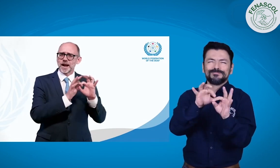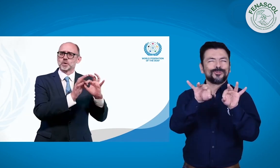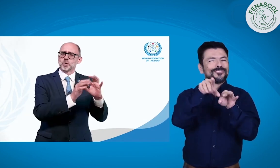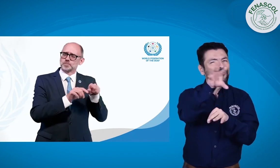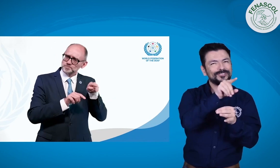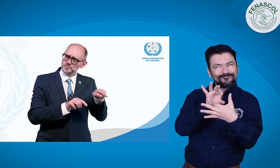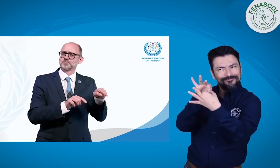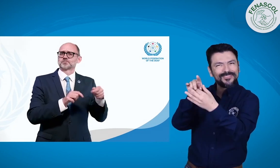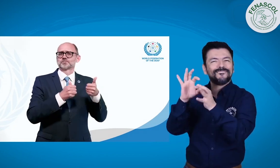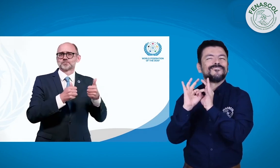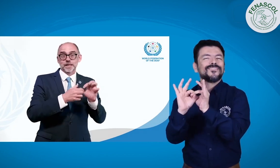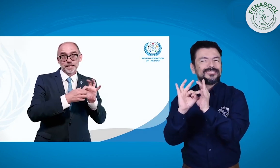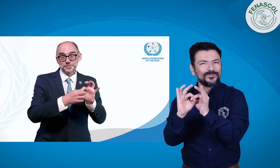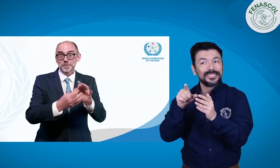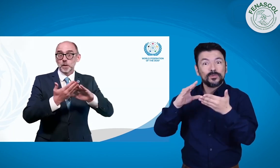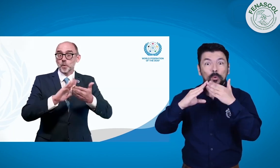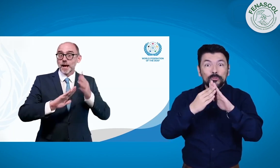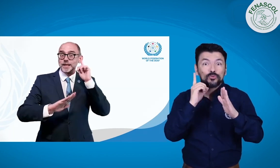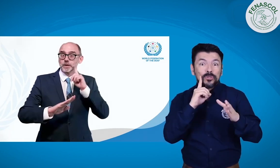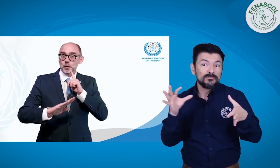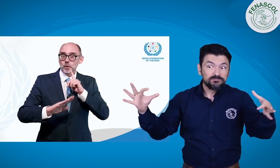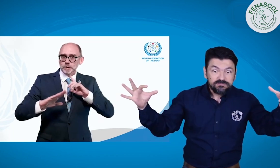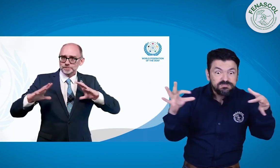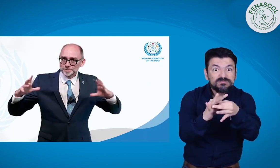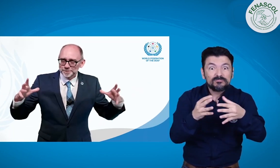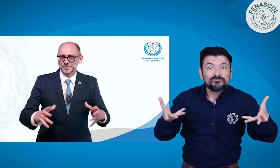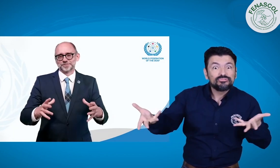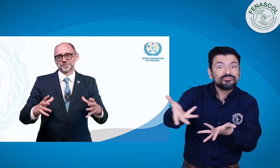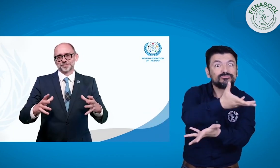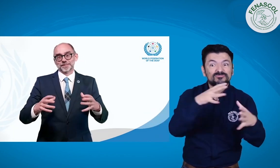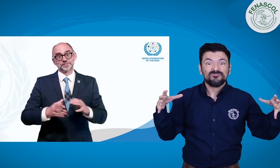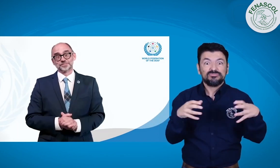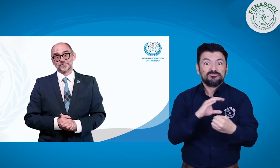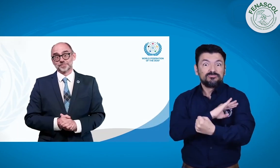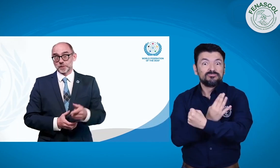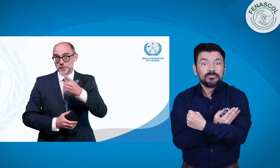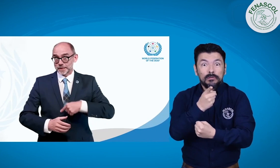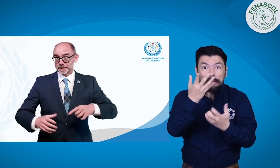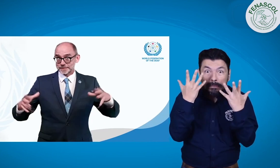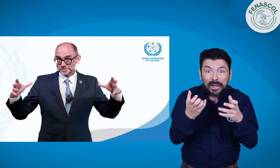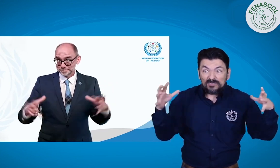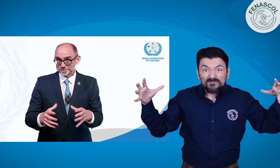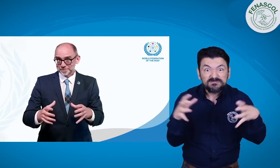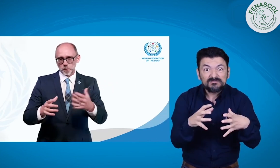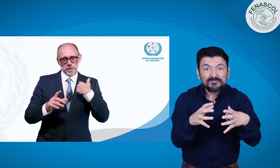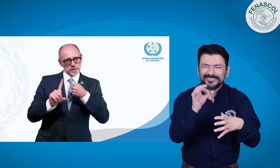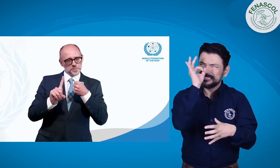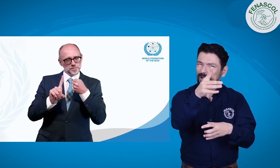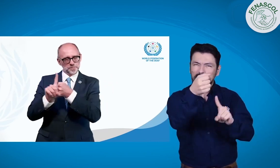haciendo FENASCOL con el movimiento asociativo. Por eso, los invitamos a que sigamos adelante en busca de